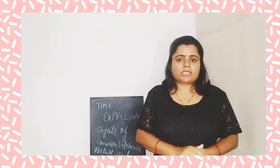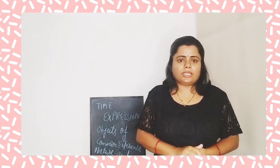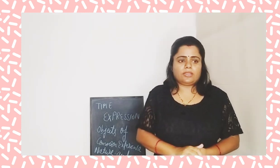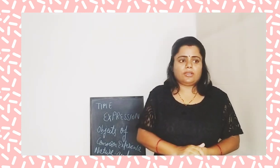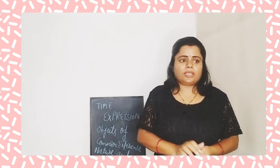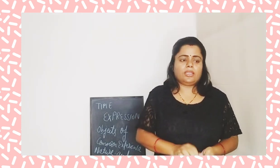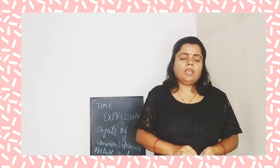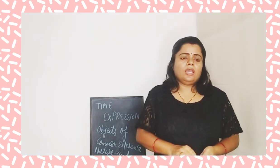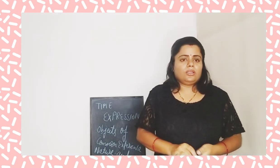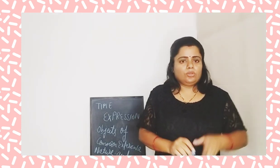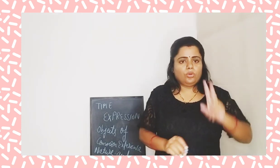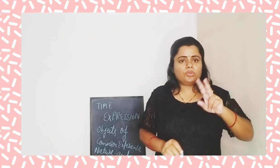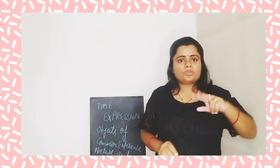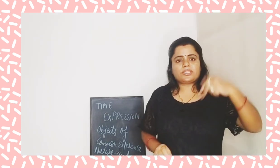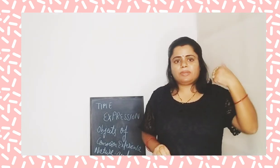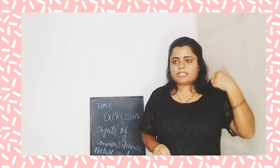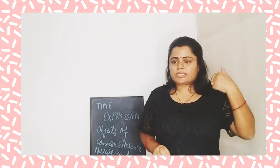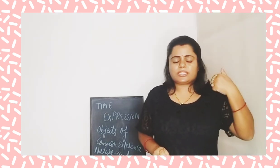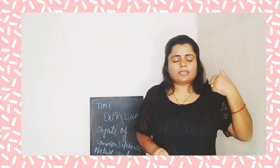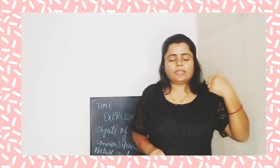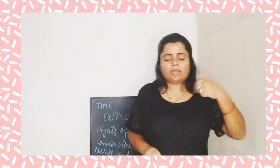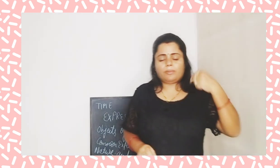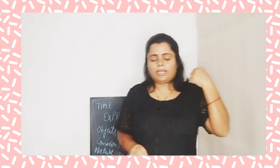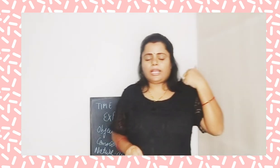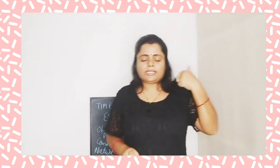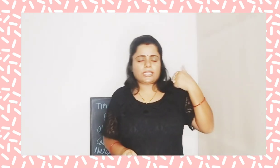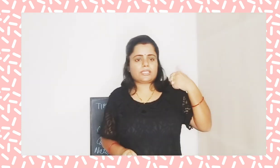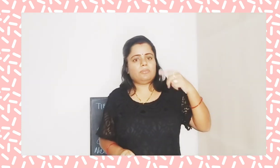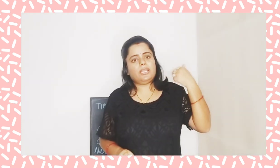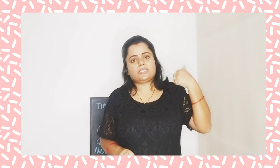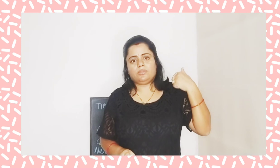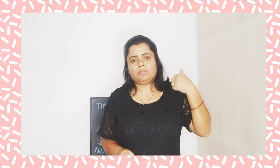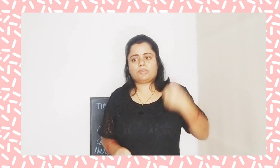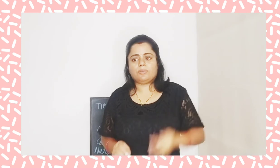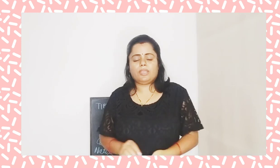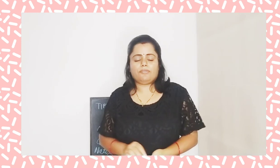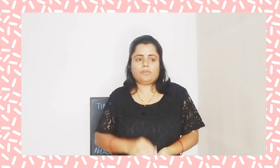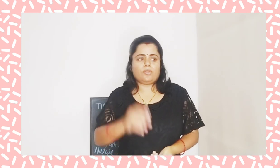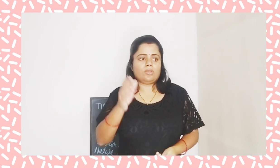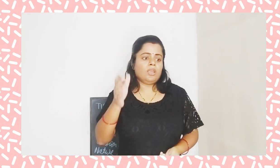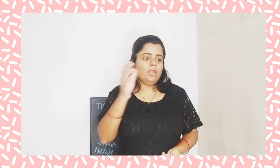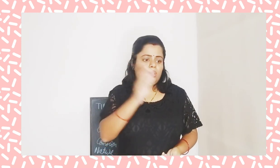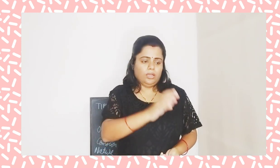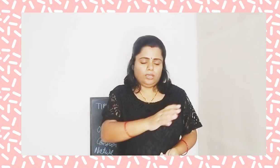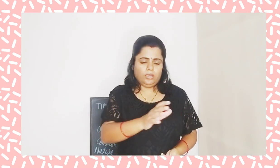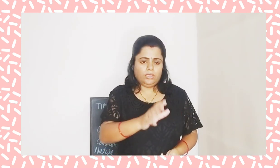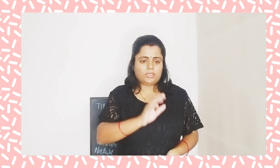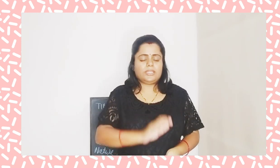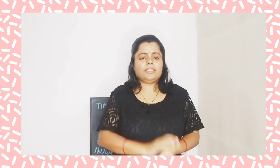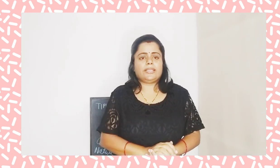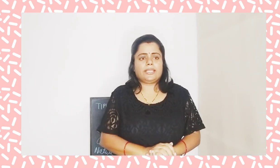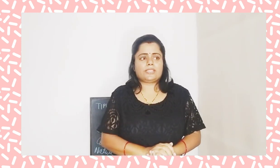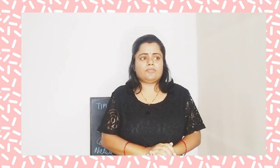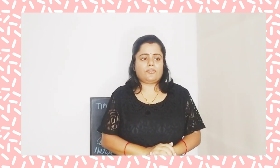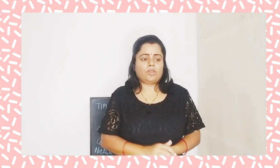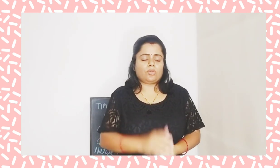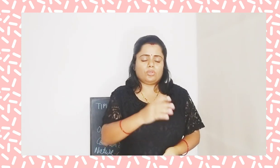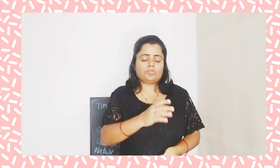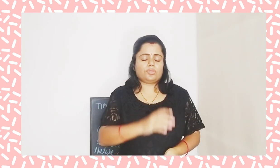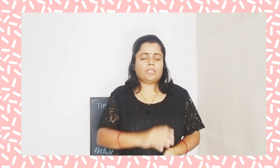हैं द के, दो यूजेस हमने डिस्कस किए थे हमारे लास्ट लेसन में, लेसन नंबर 3 में. इफ़ यू हैव नॉट सीन दैट लेसन, इफ यू हैव नॉट गॉन थ्रू द लेसन,